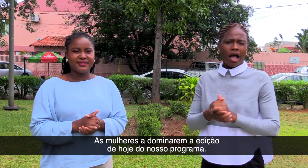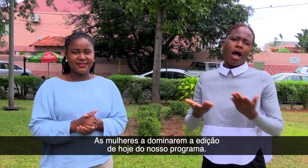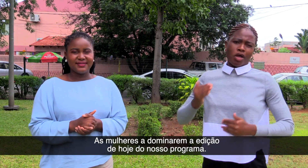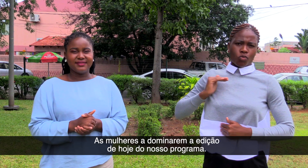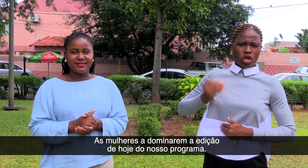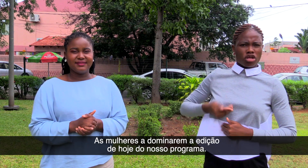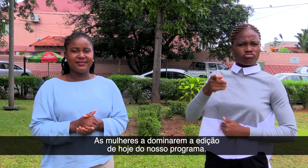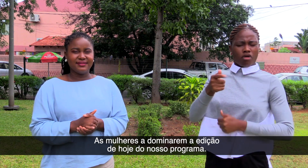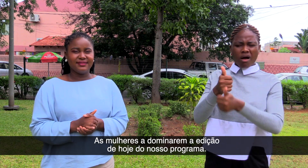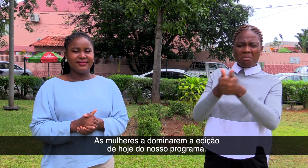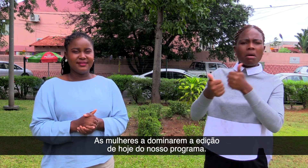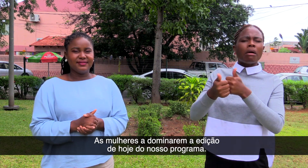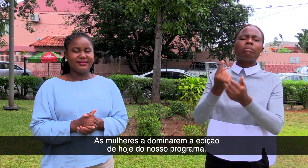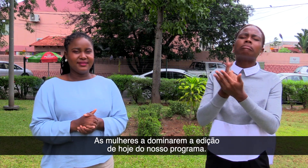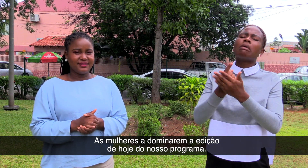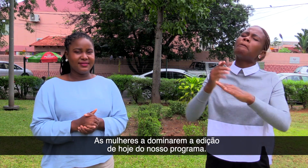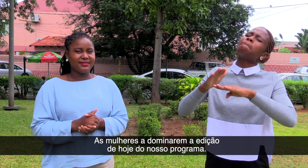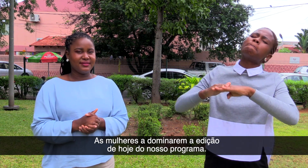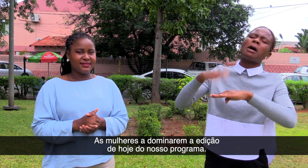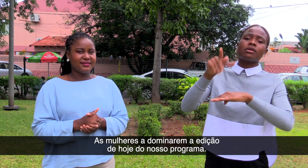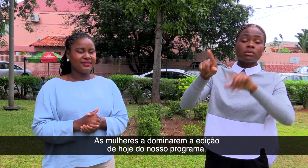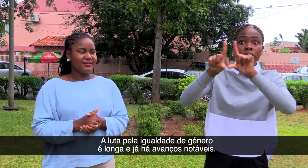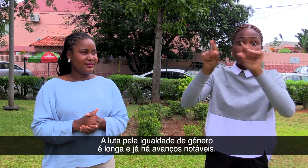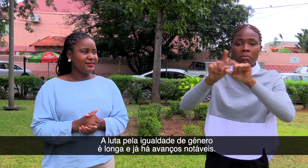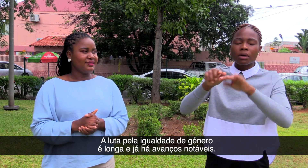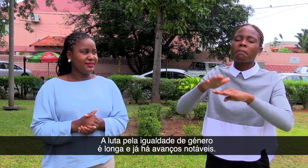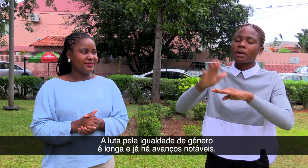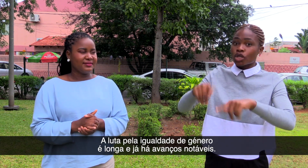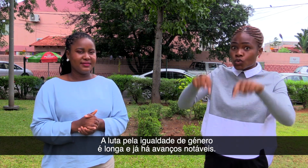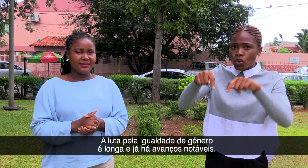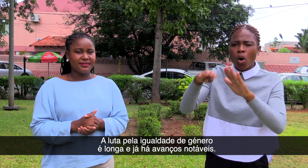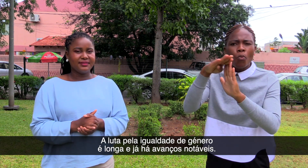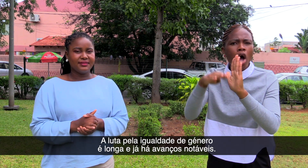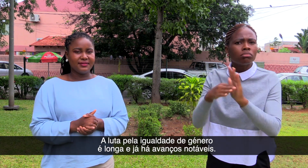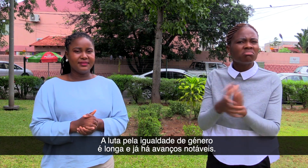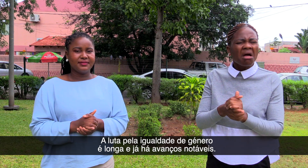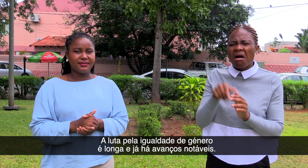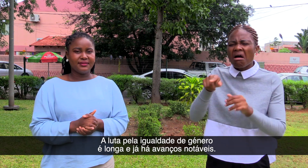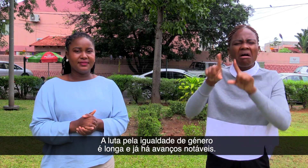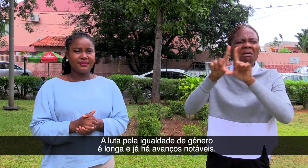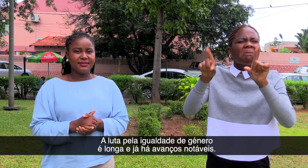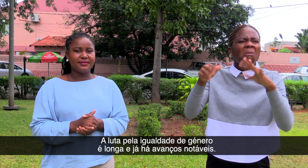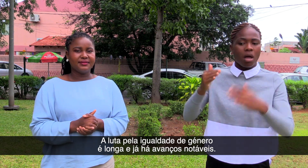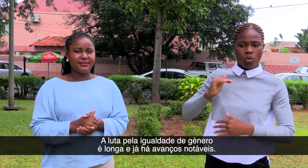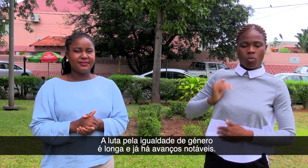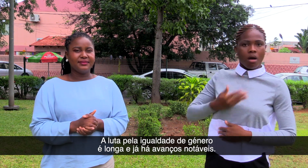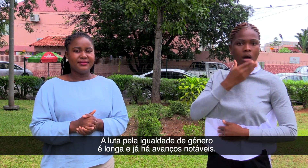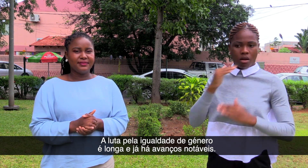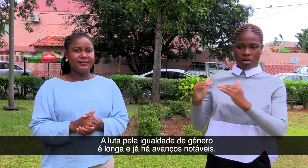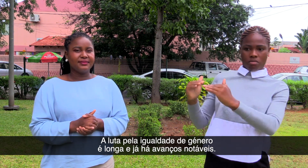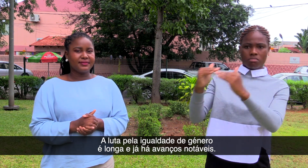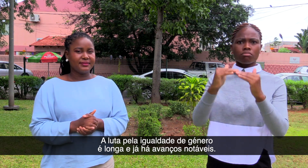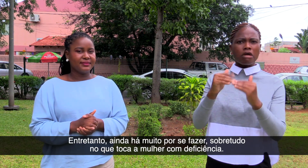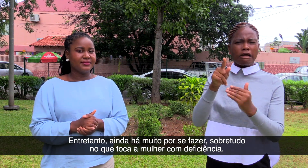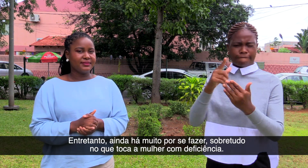As mulheres a dominarem a edição de hoje do nosso programa. A luta pela igualdade de gênero é longa e já há avanços